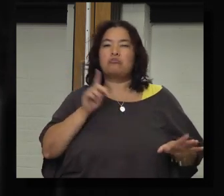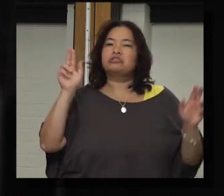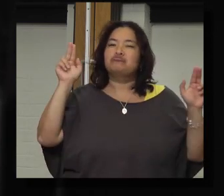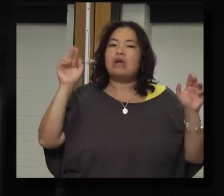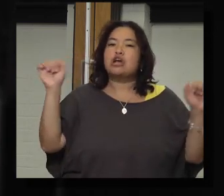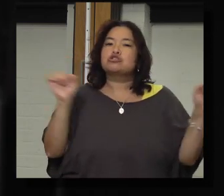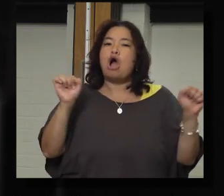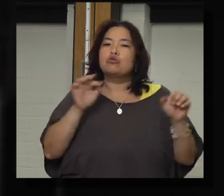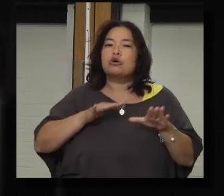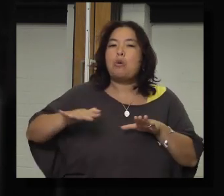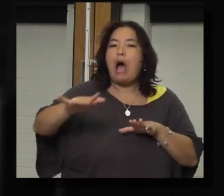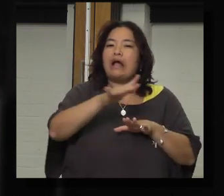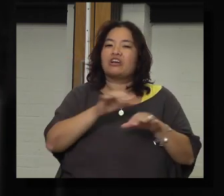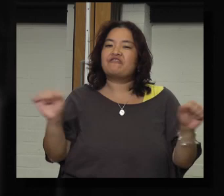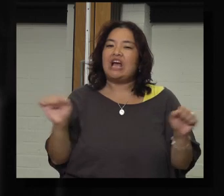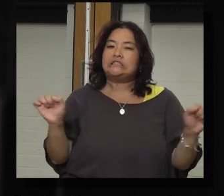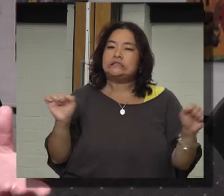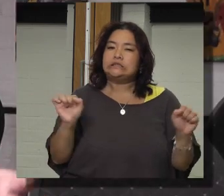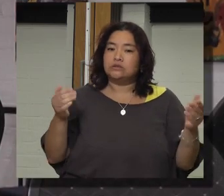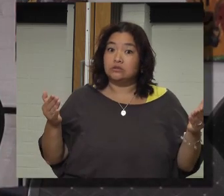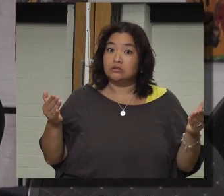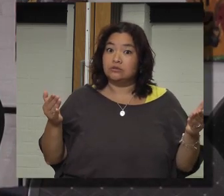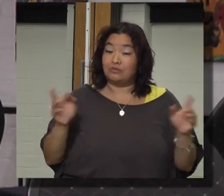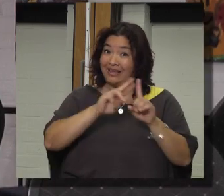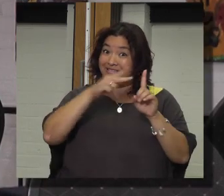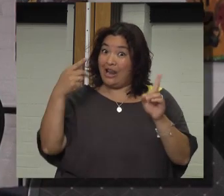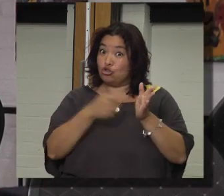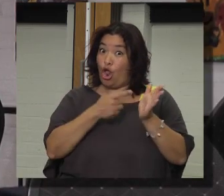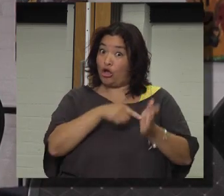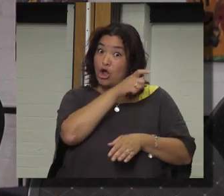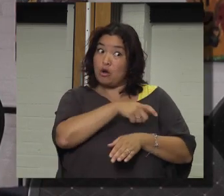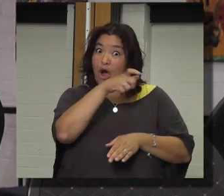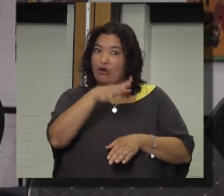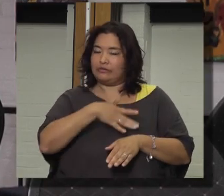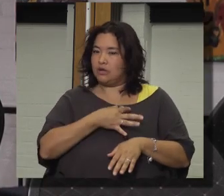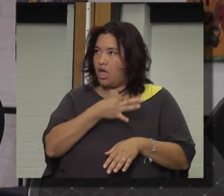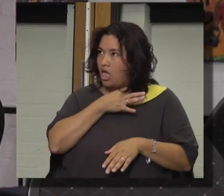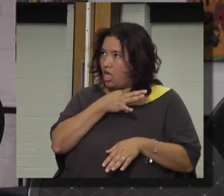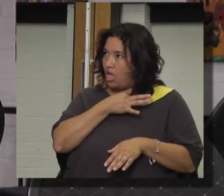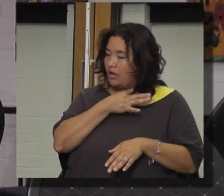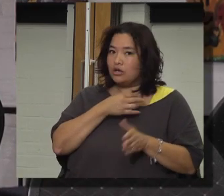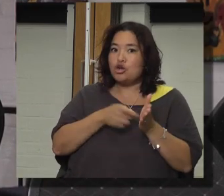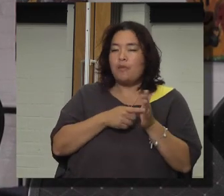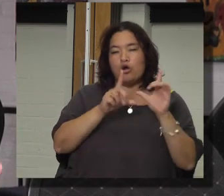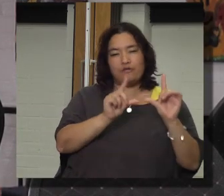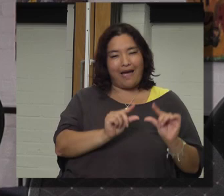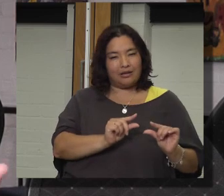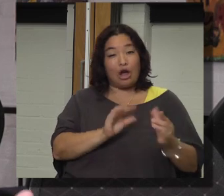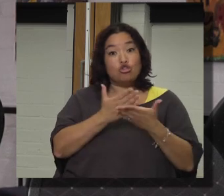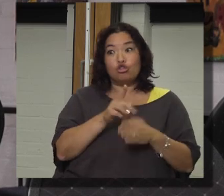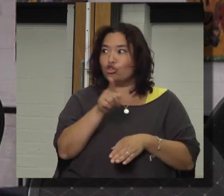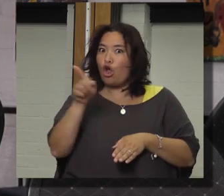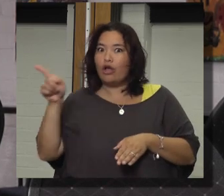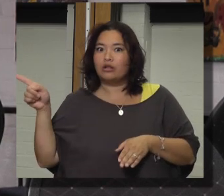beetje bang, een beetje koudwatervrees. Teletalkgebruikers vinden het eng om het te gebruiken en gebruiken het dus